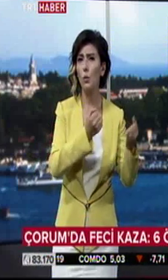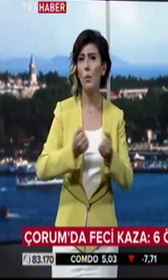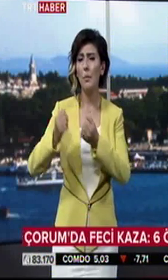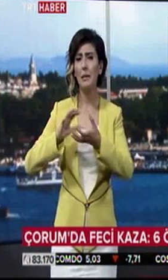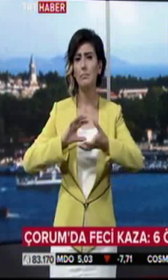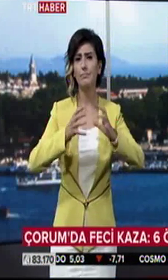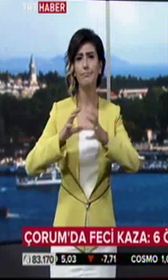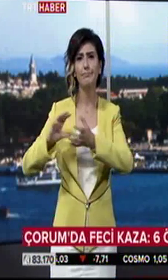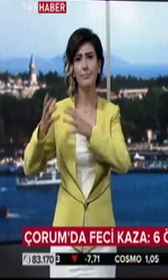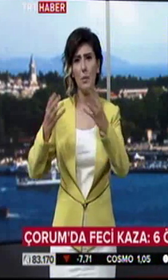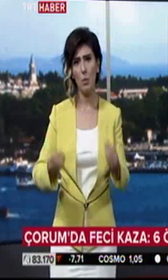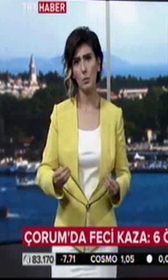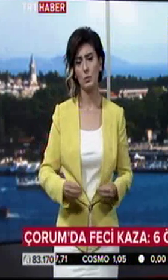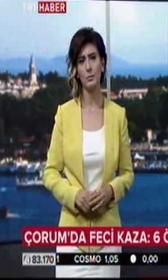de hurdaya döndü.